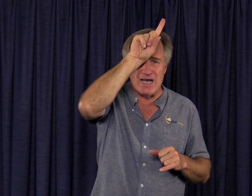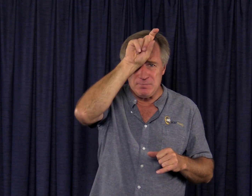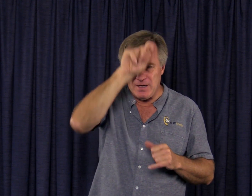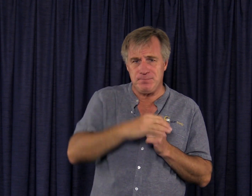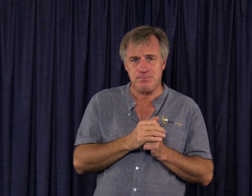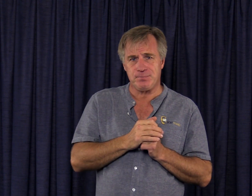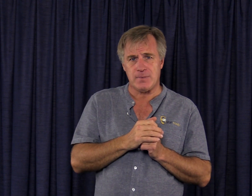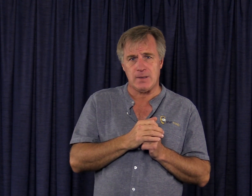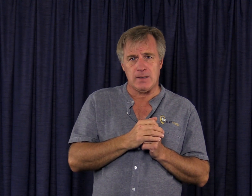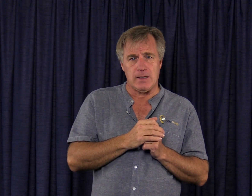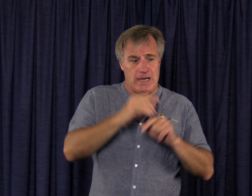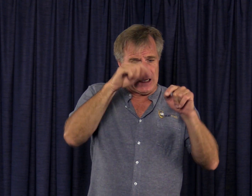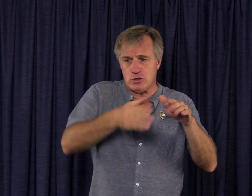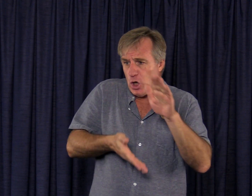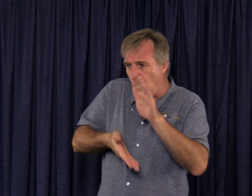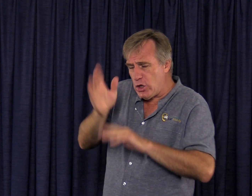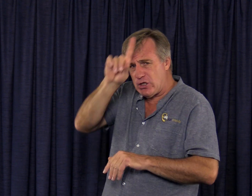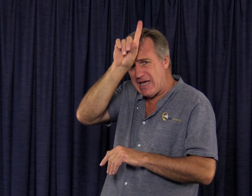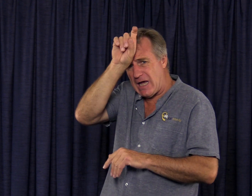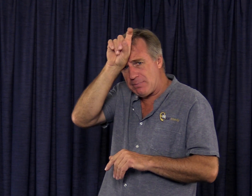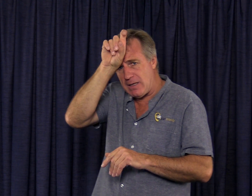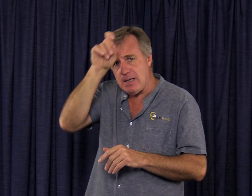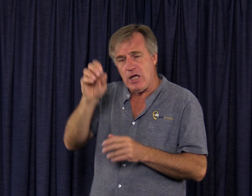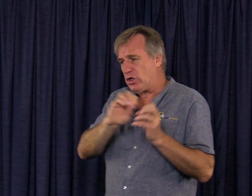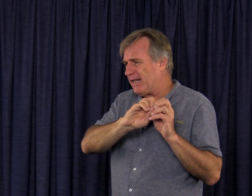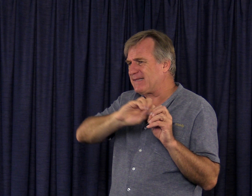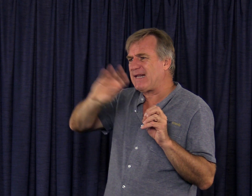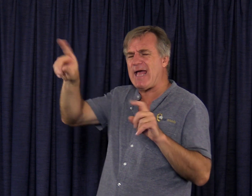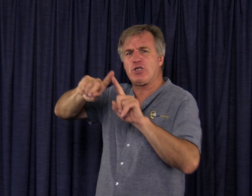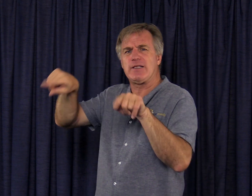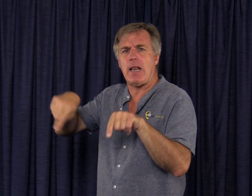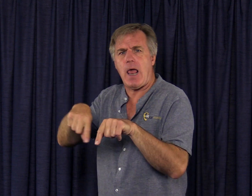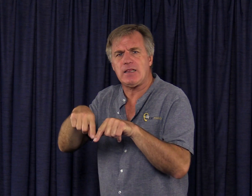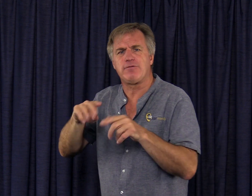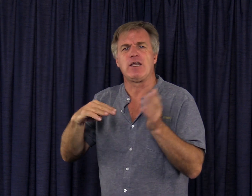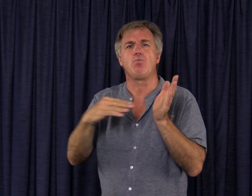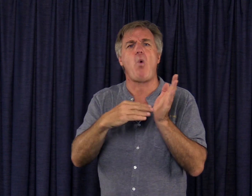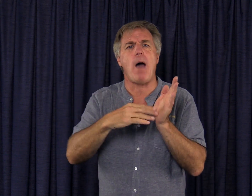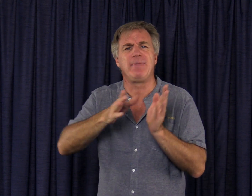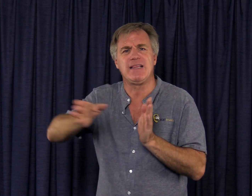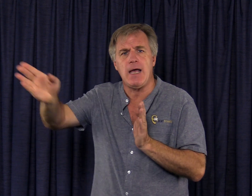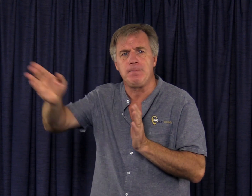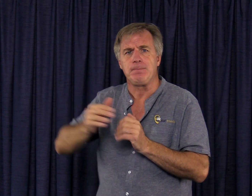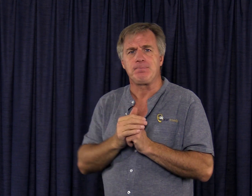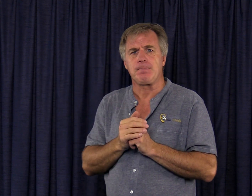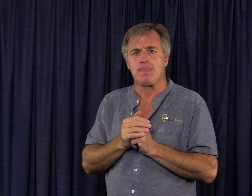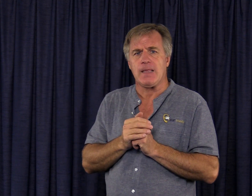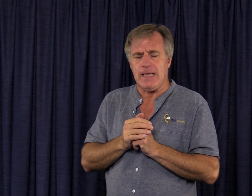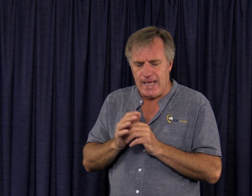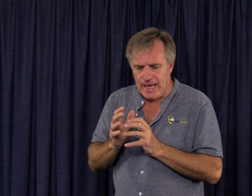Egipte, en nou is hulle uit Egipte, en hulle trek deur die land van die Moabiete, en,